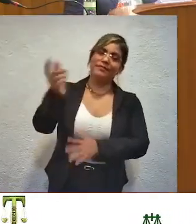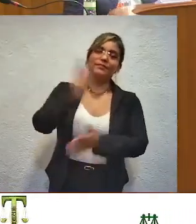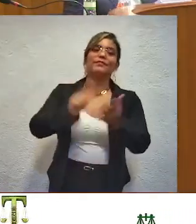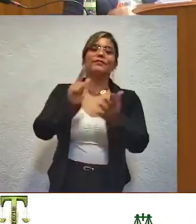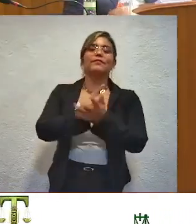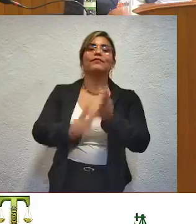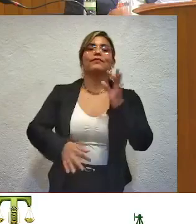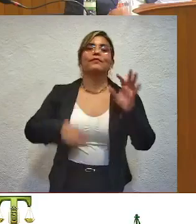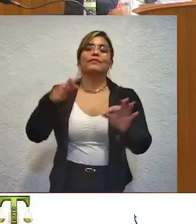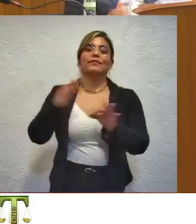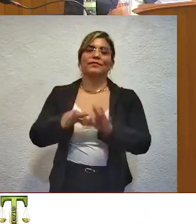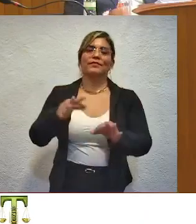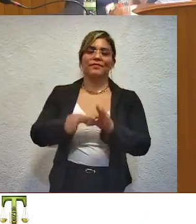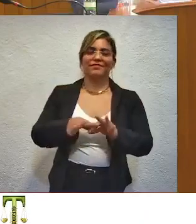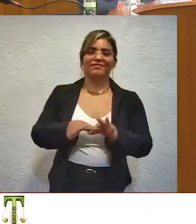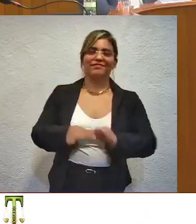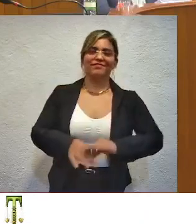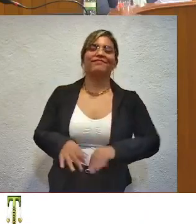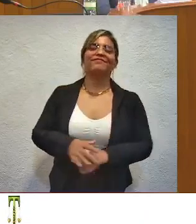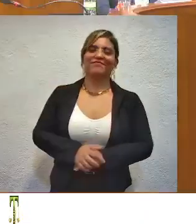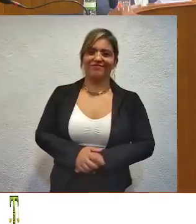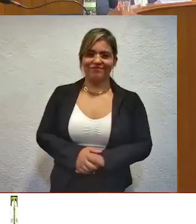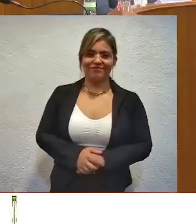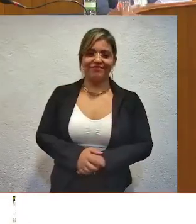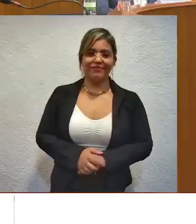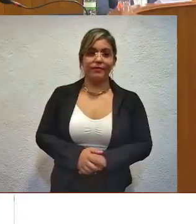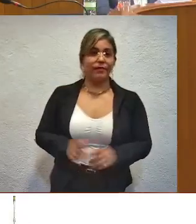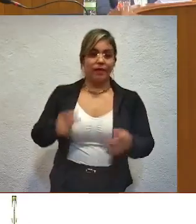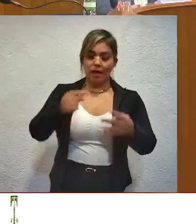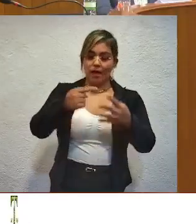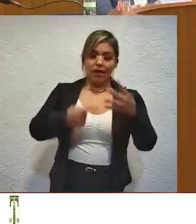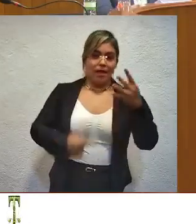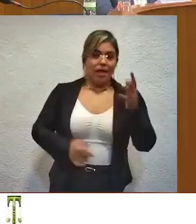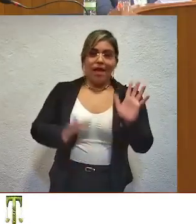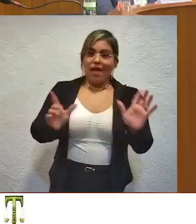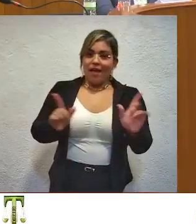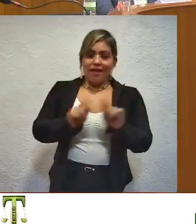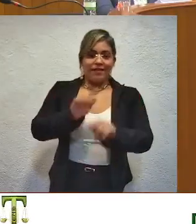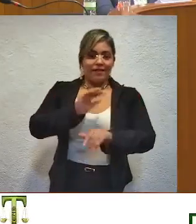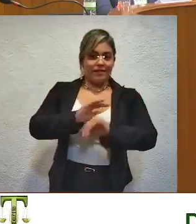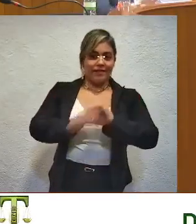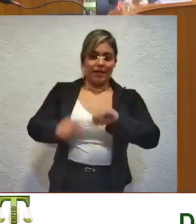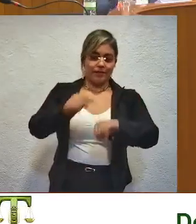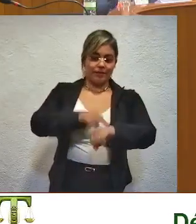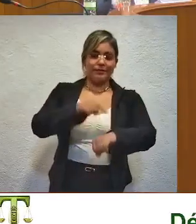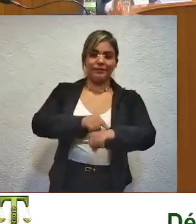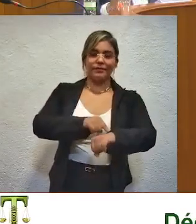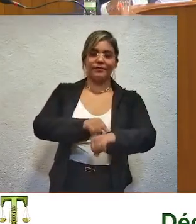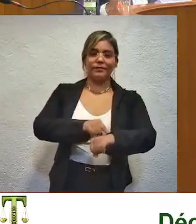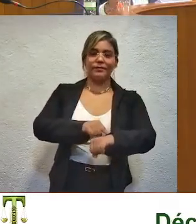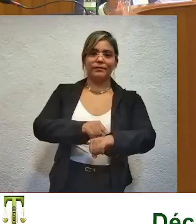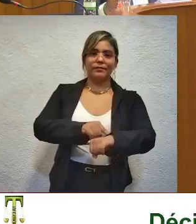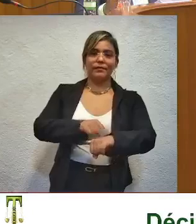consecuencia, notificarla como en derecho corresponda. Al no haber más asuntos por tratar, siendo las